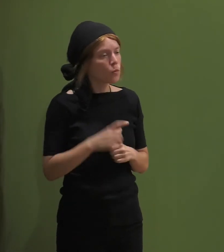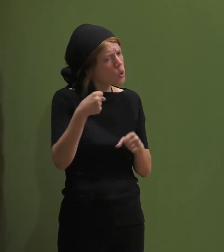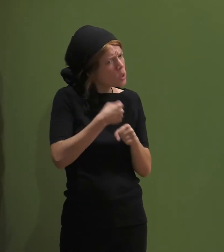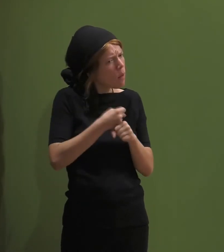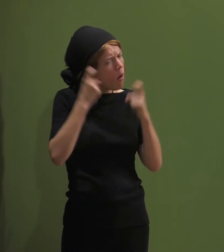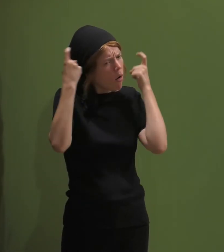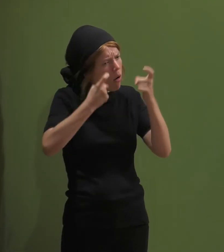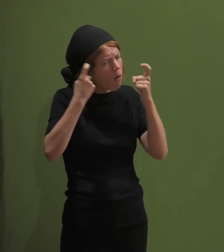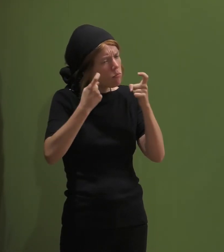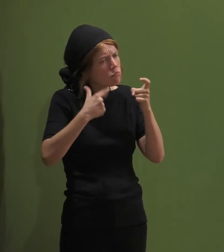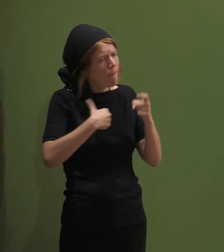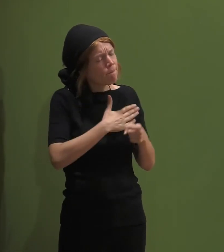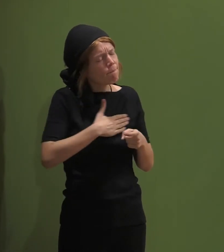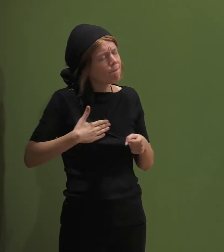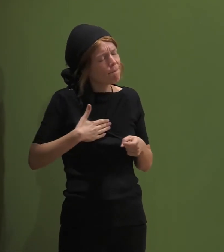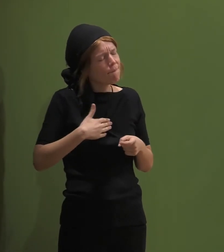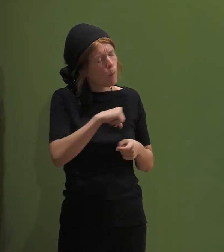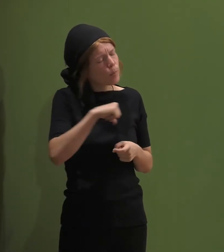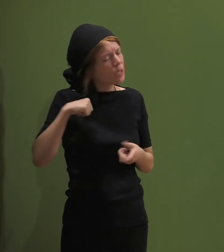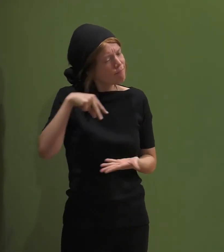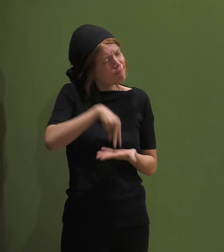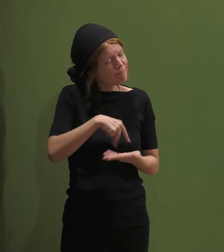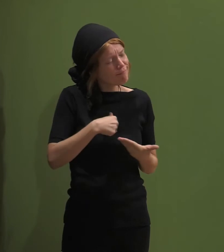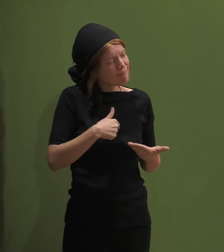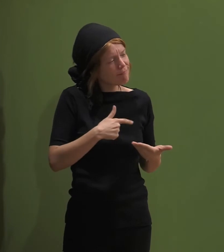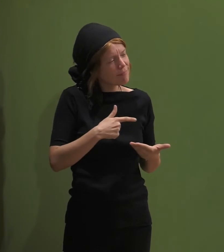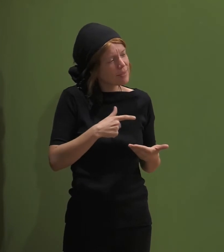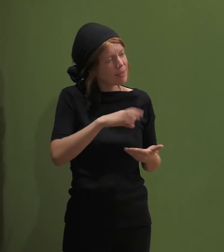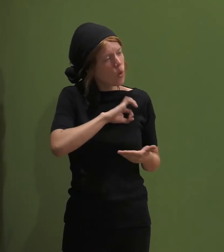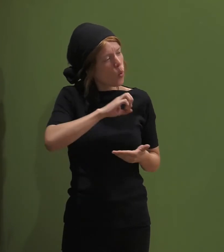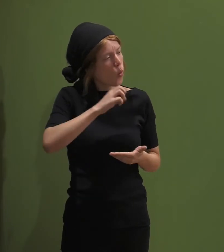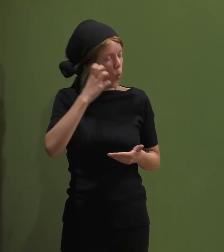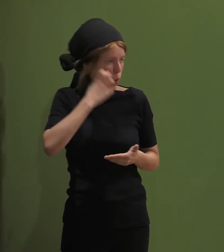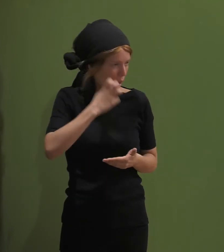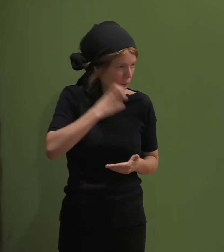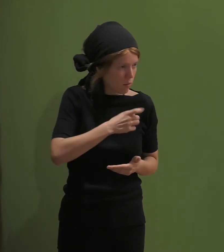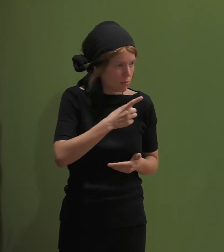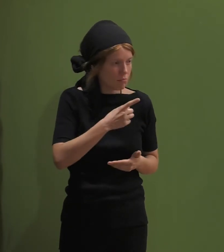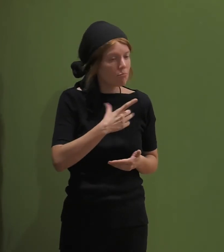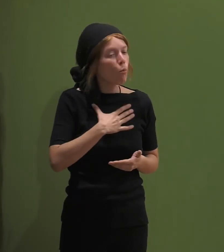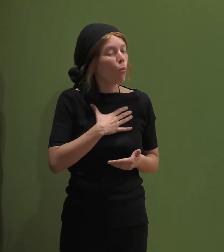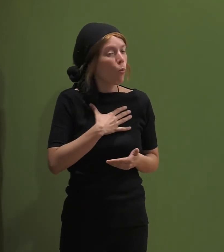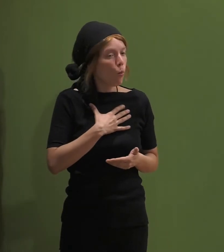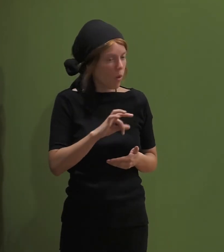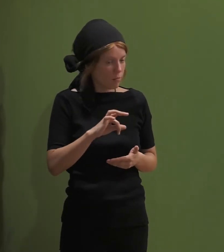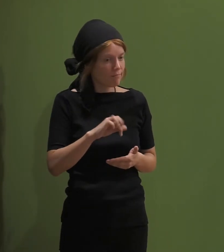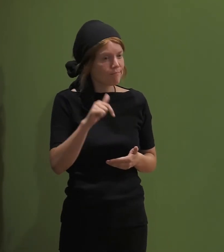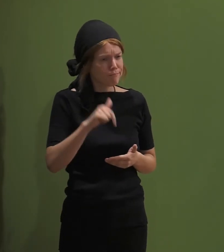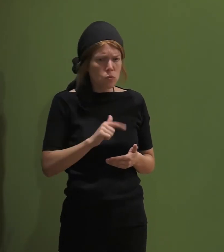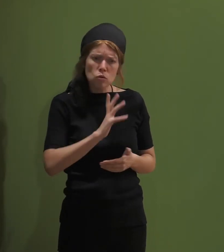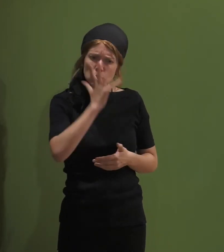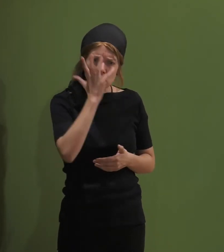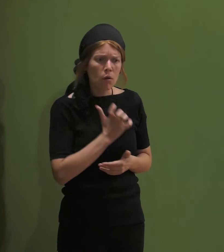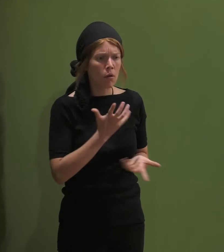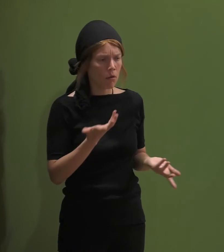trabajo y su esfuerzo, que yo quiero personificar y personalizar en Juan Carlos, hizo posible que esto nos lo tomáramos todos en